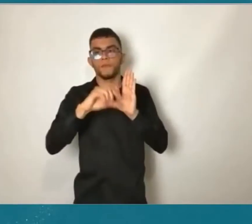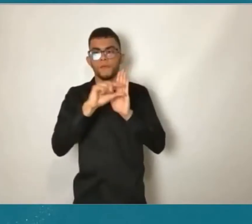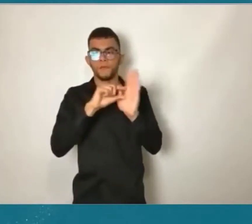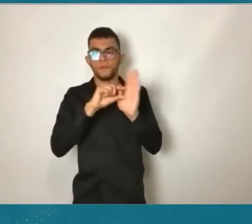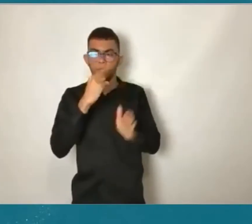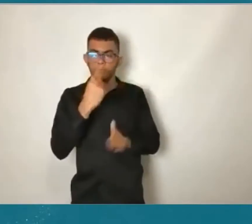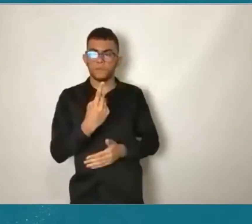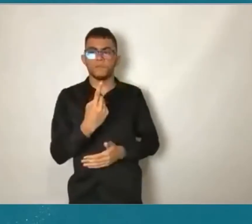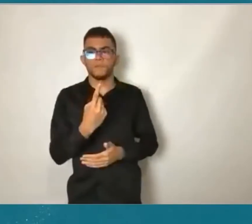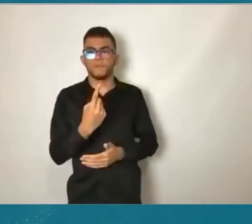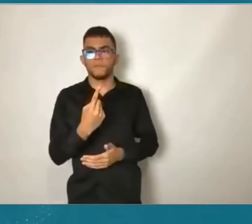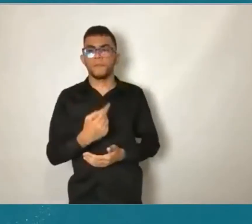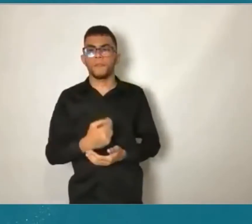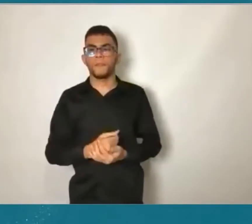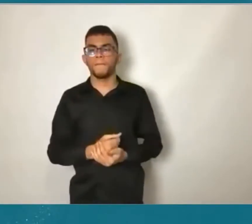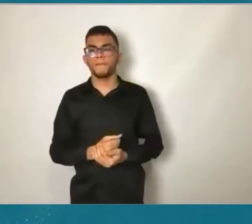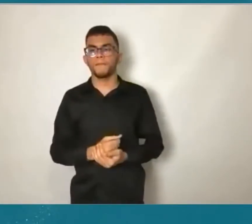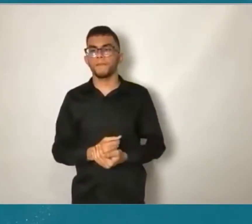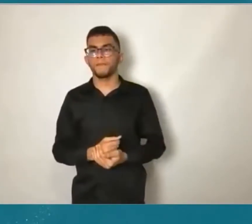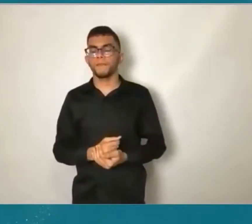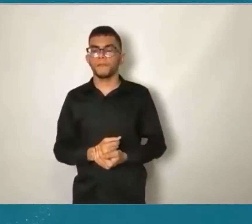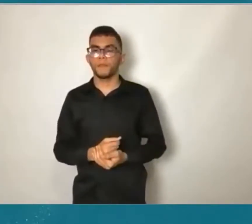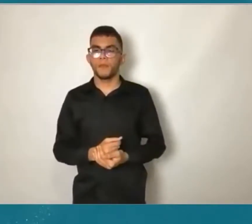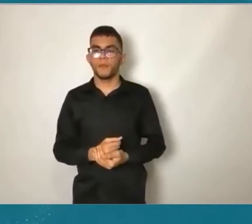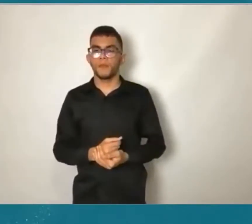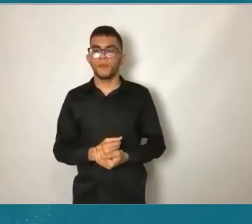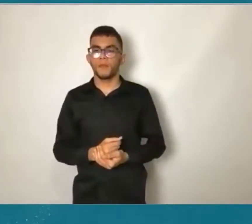que viviam na região e sombra da morte,